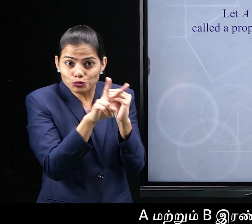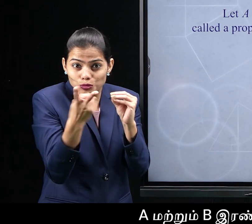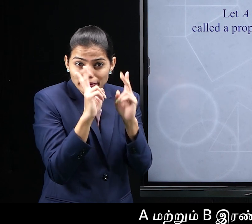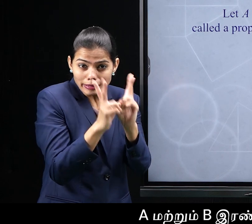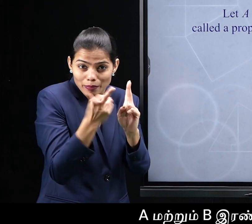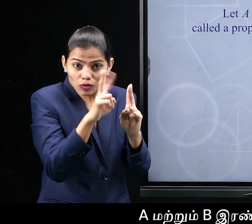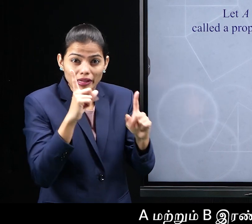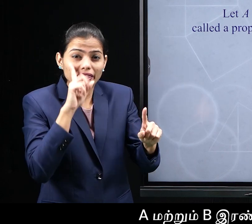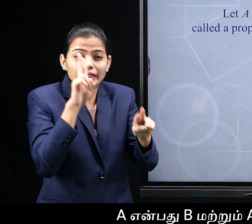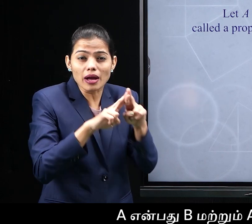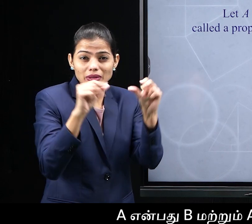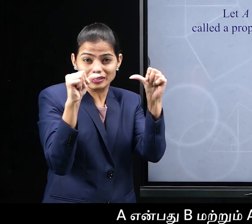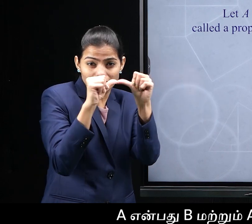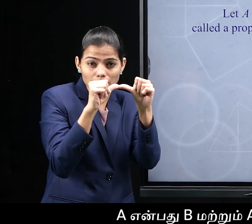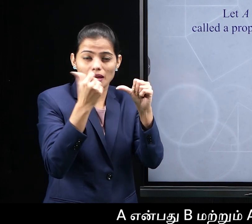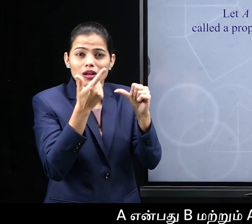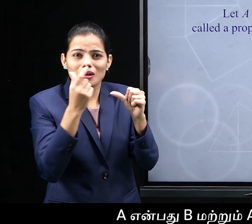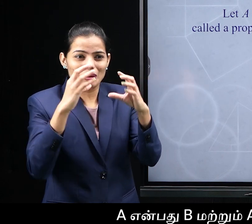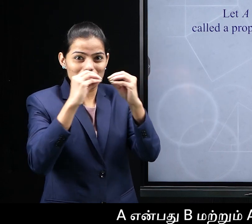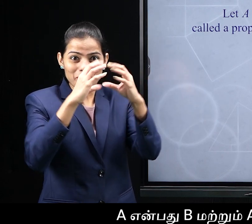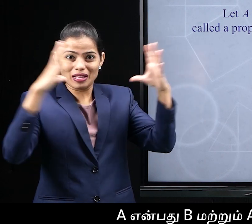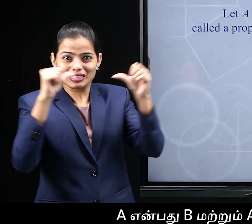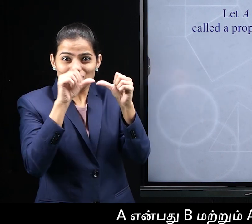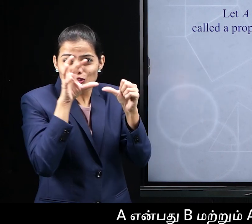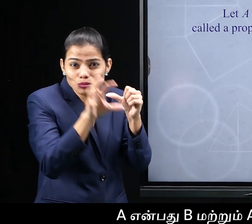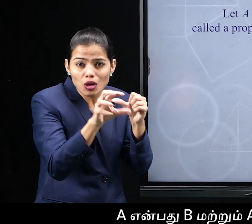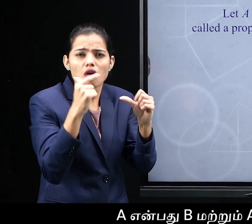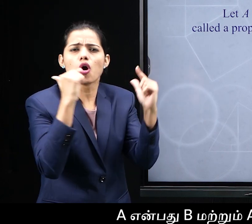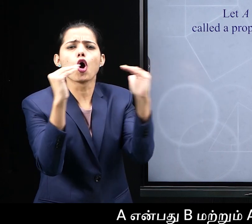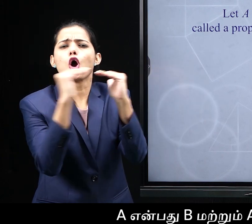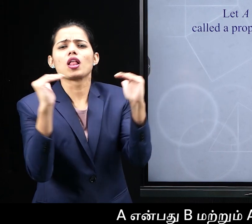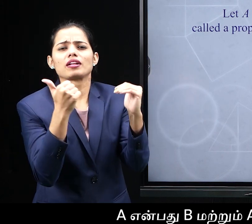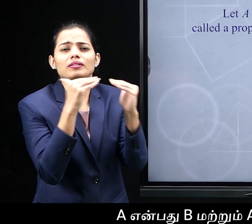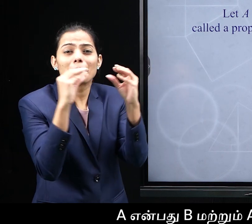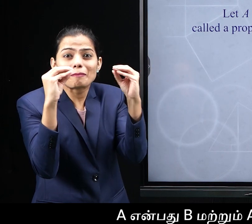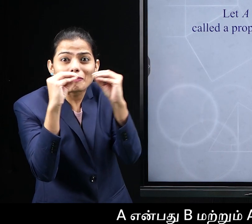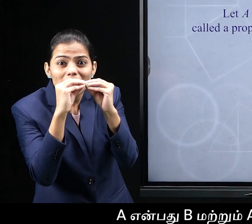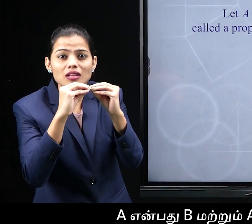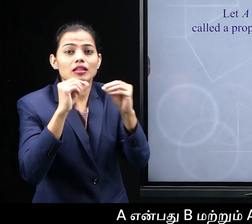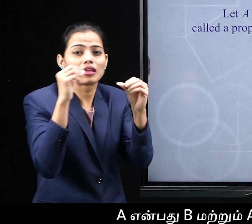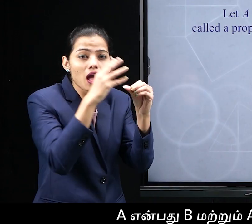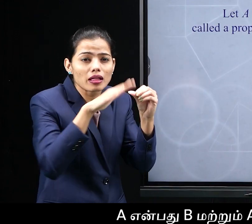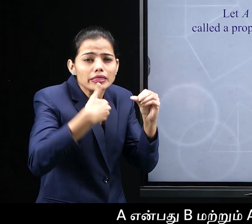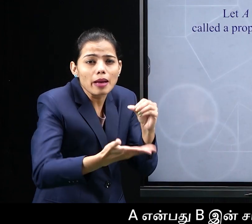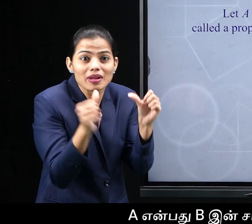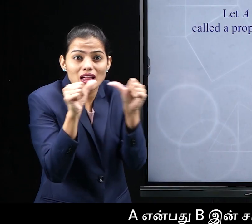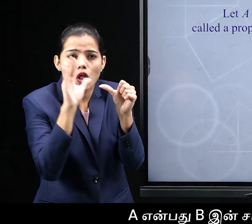கணங்களாக இருக்கட்டும். ஏ என்பது பி மற்றும் ஏ சமமல்ல பியின் துணைகணம் எனில், ஏ